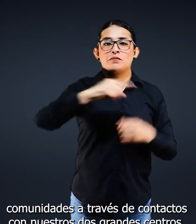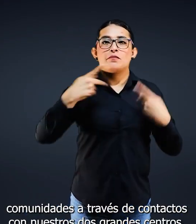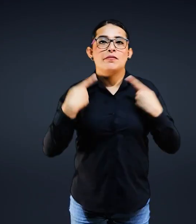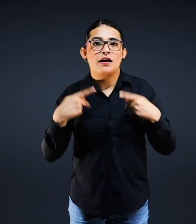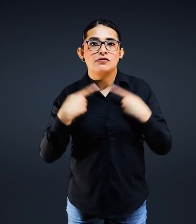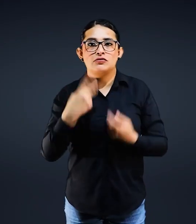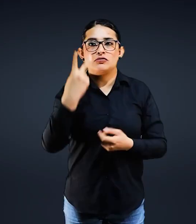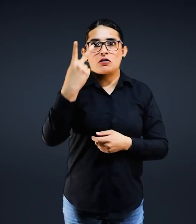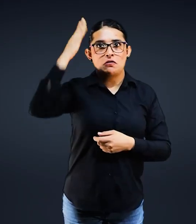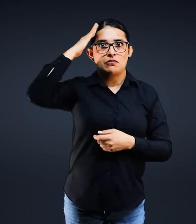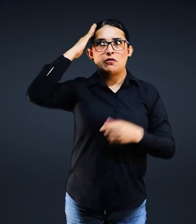centros.